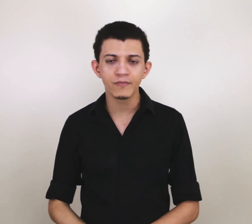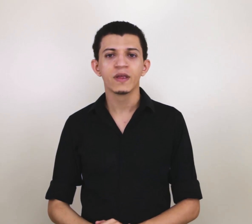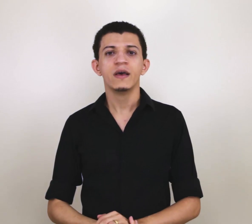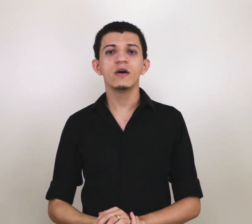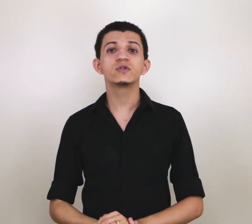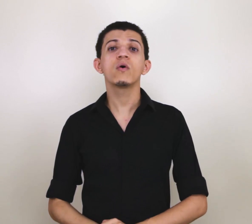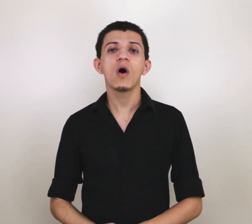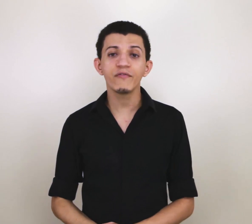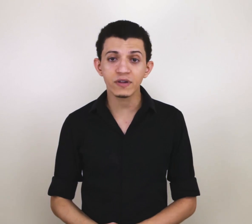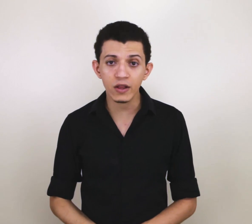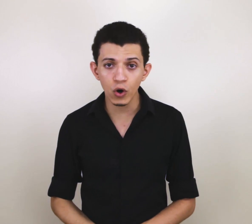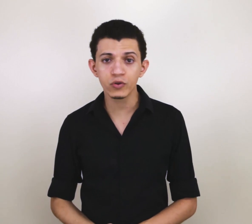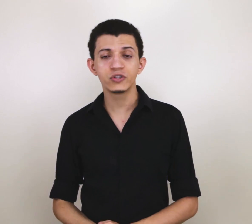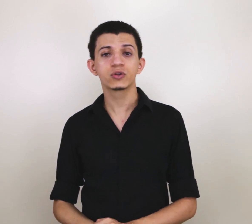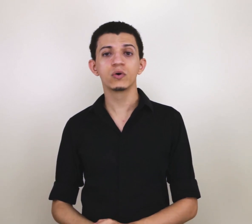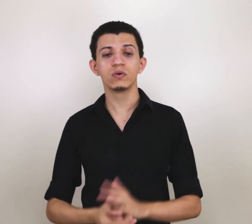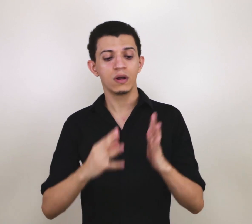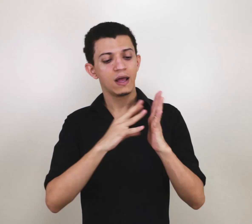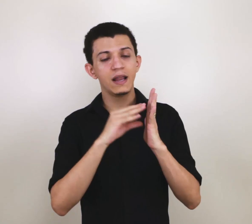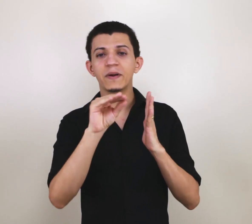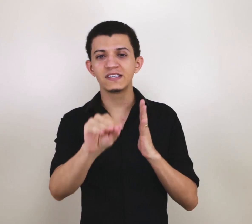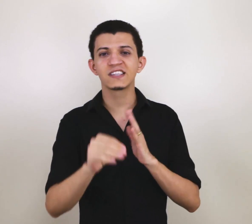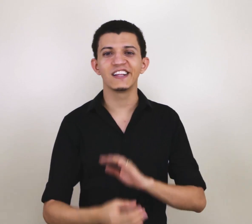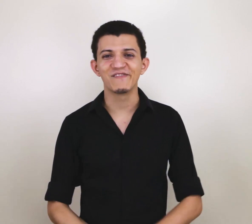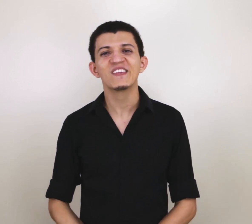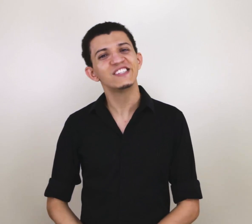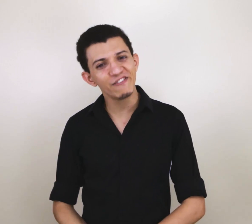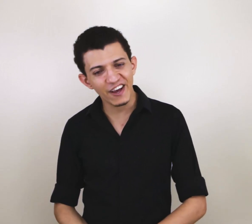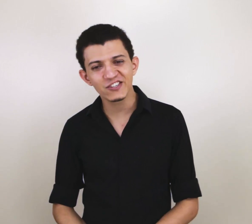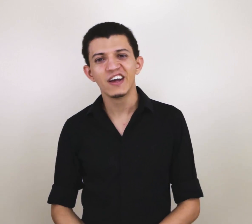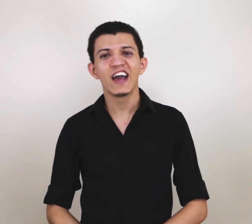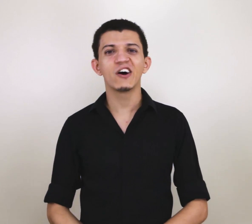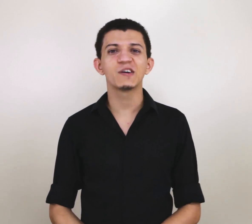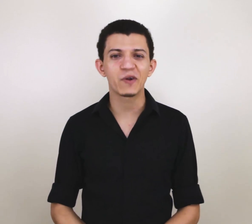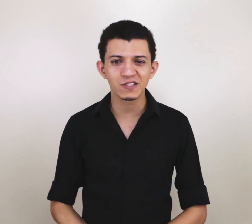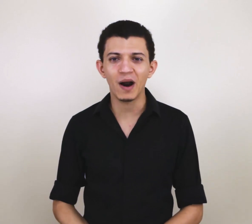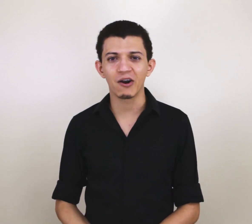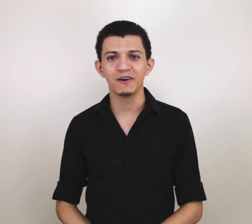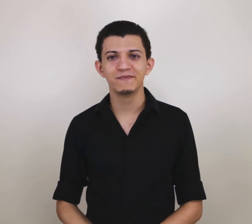e eu sou o cofundador do Instituto Libras Escrita. Te vejo em nossa próxima aula.